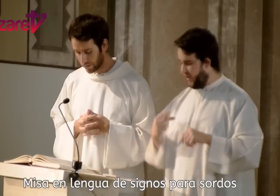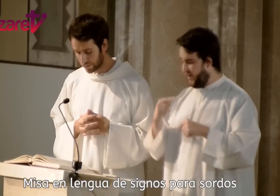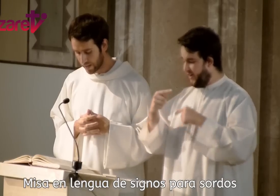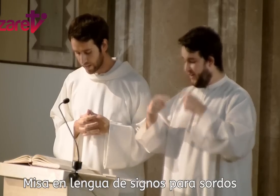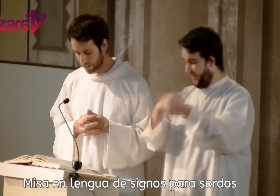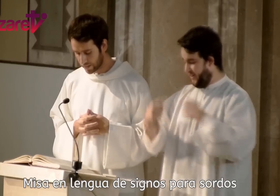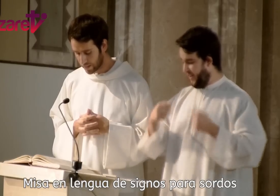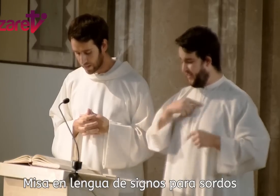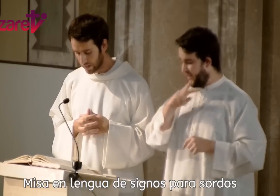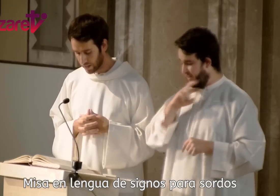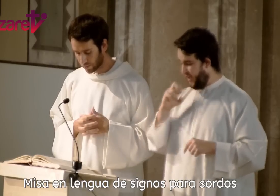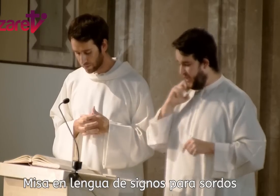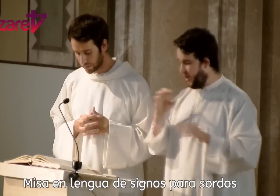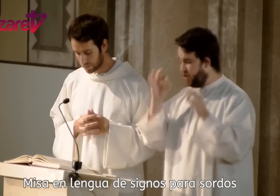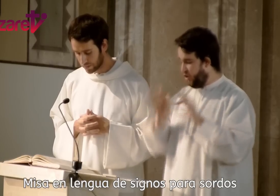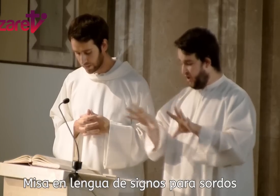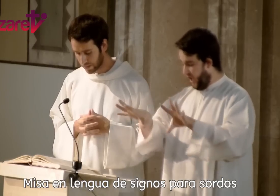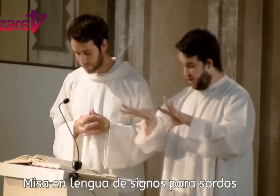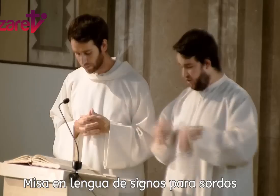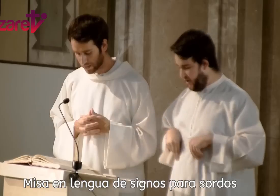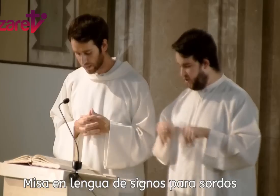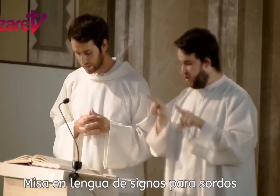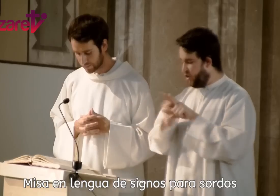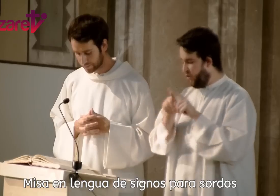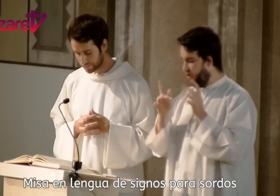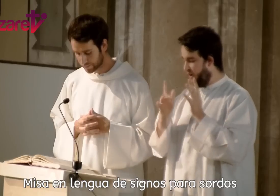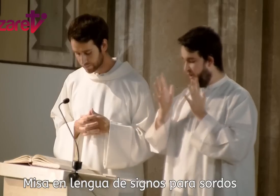don de la ley, el culto y las promesas.